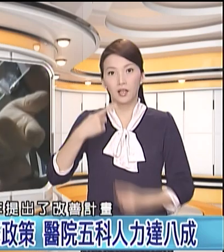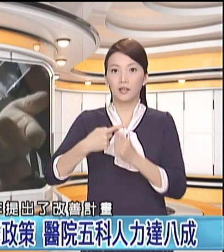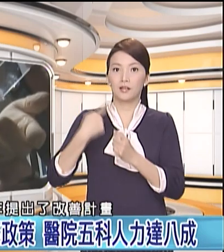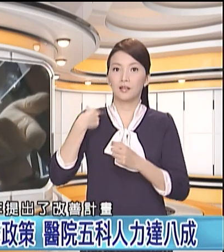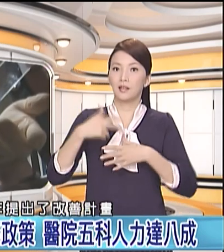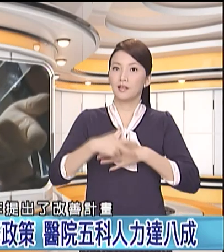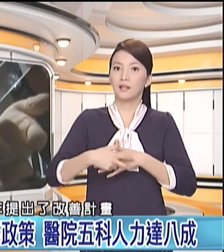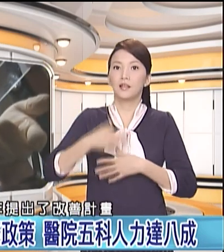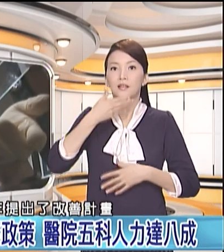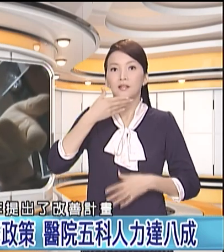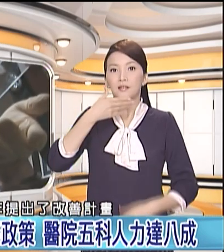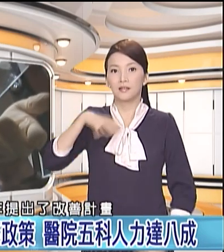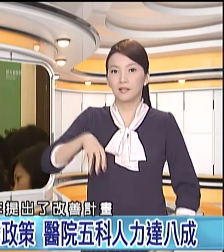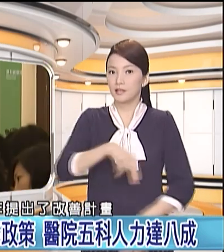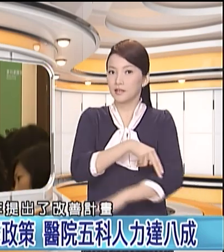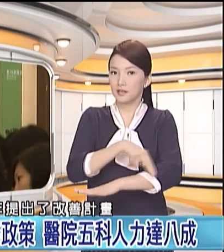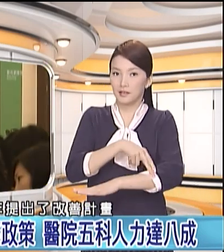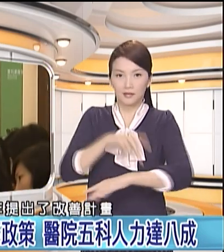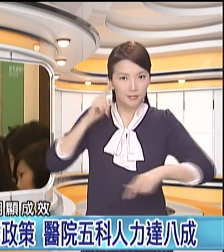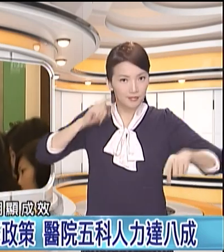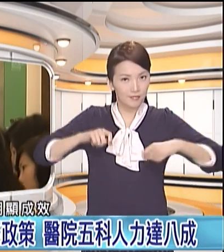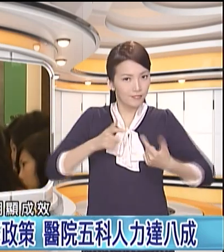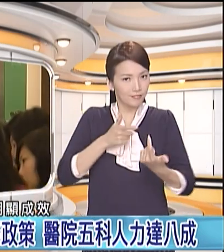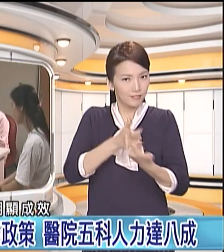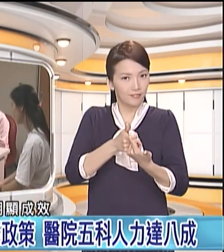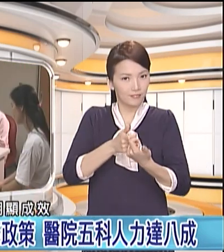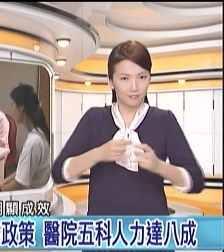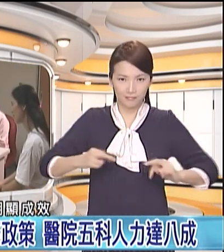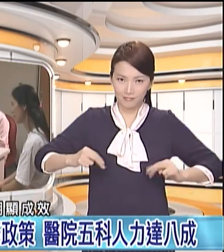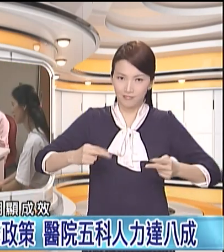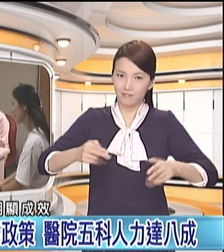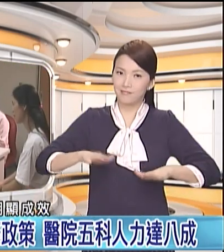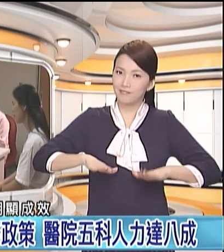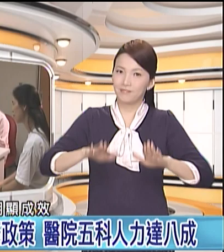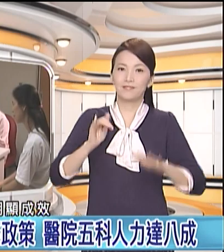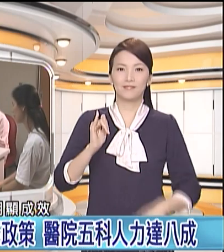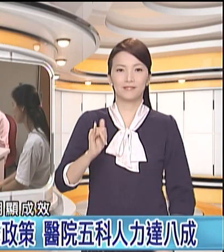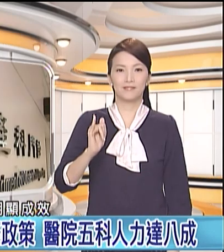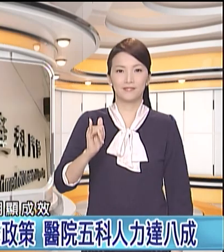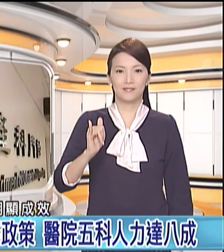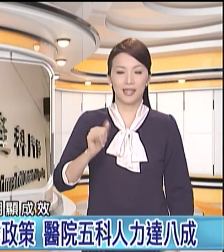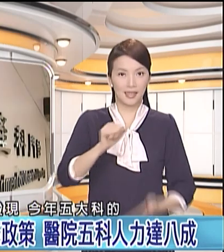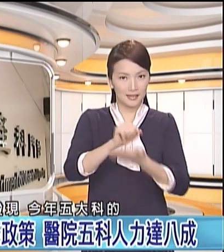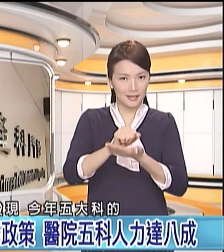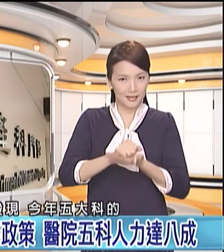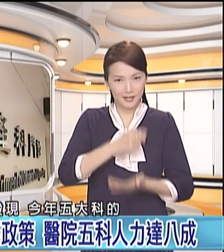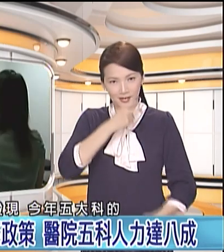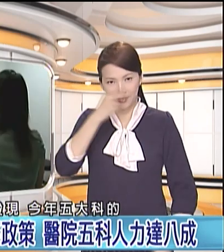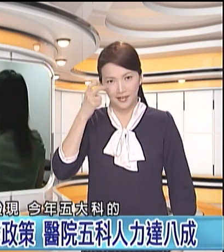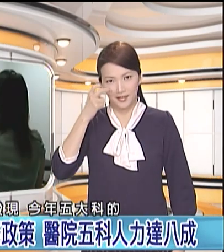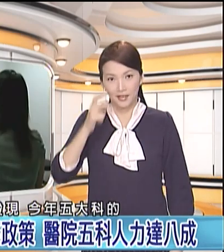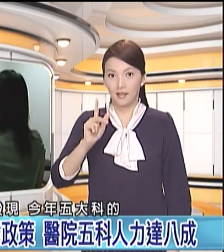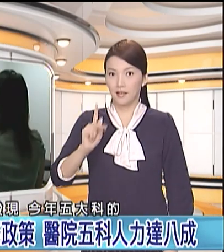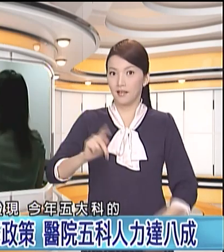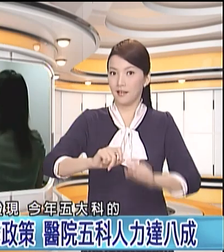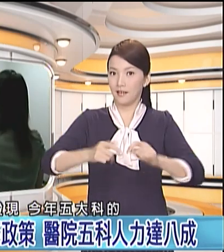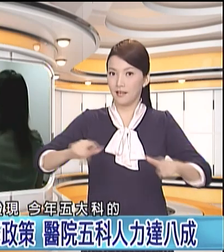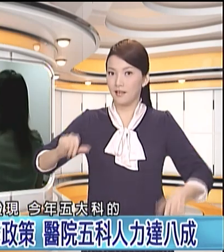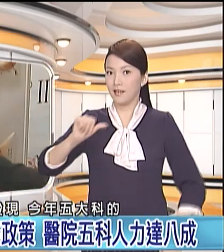提出了改善计划，终于有了明显的成效。根据调查发现，今年五大科的